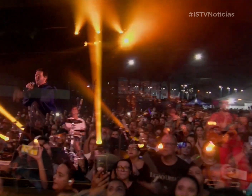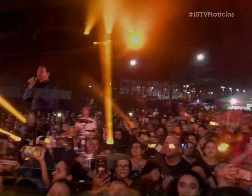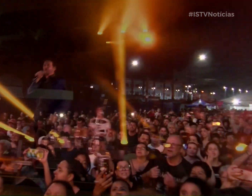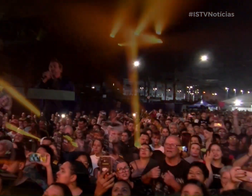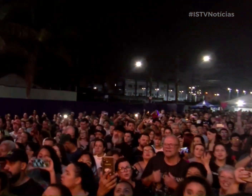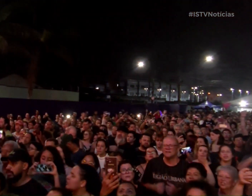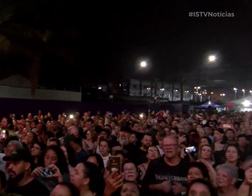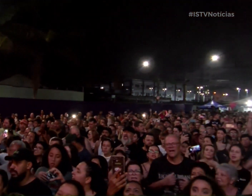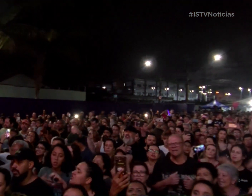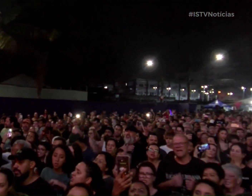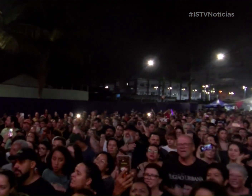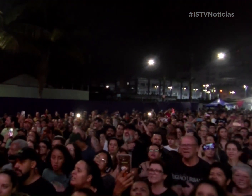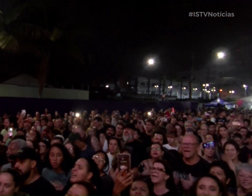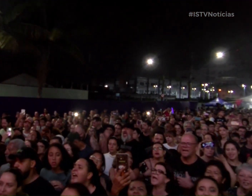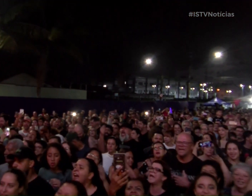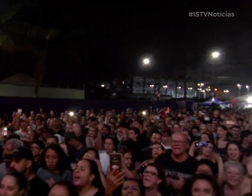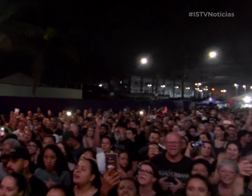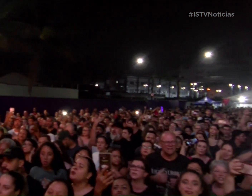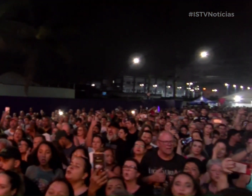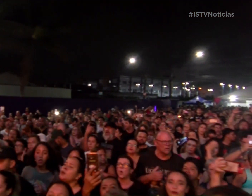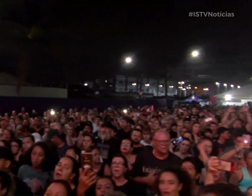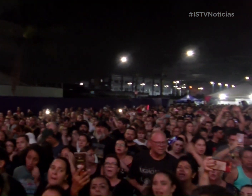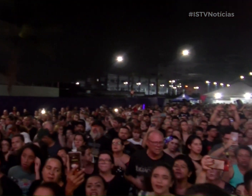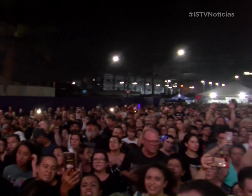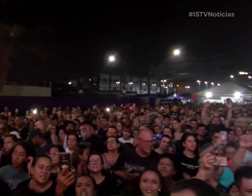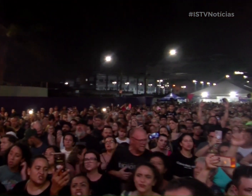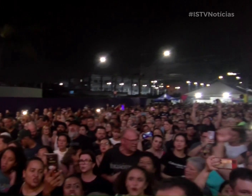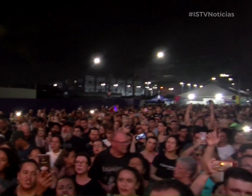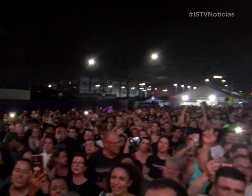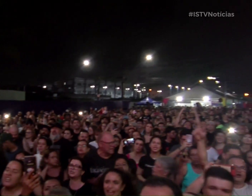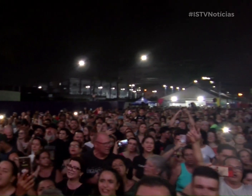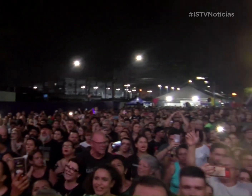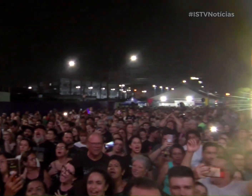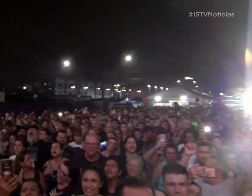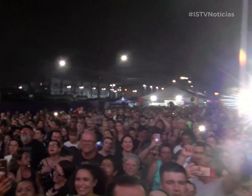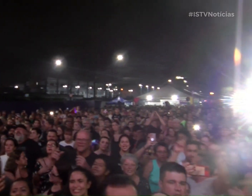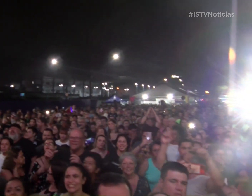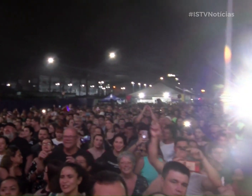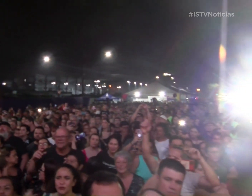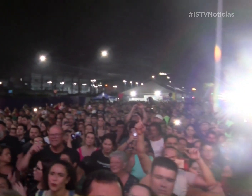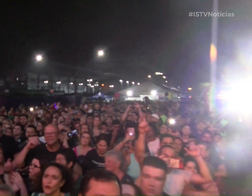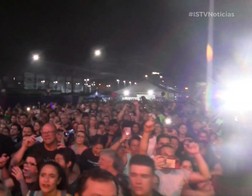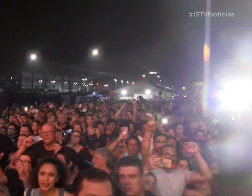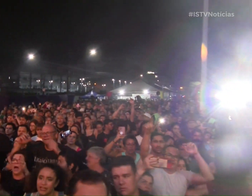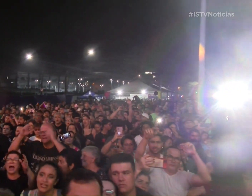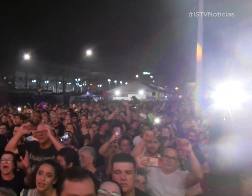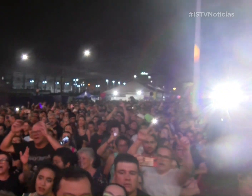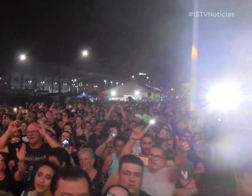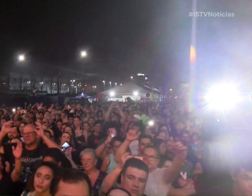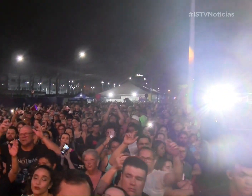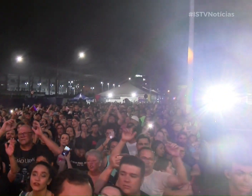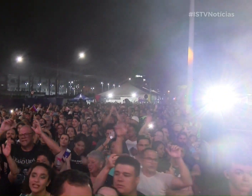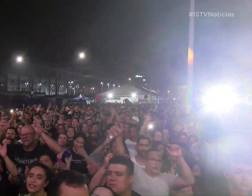Acho que gosto de São Paulo, gosto de São João. Gosto